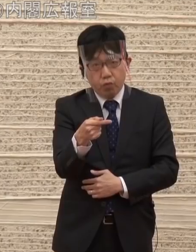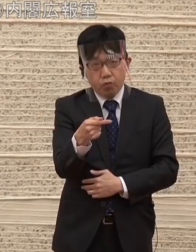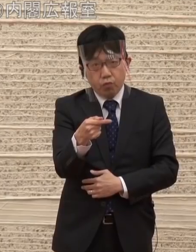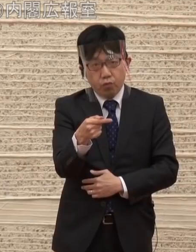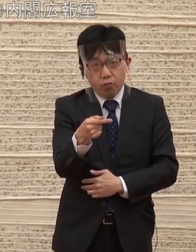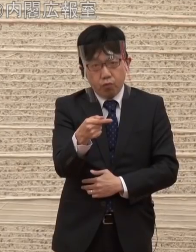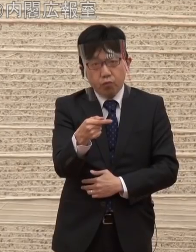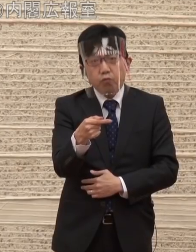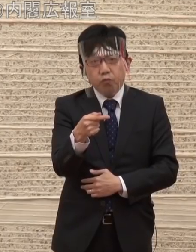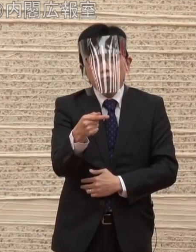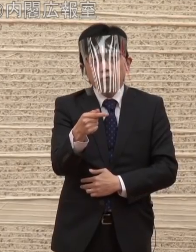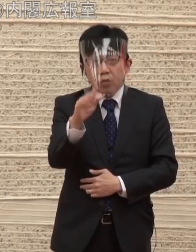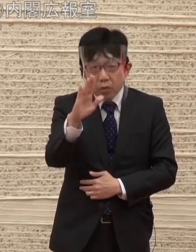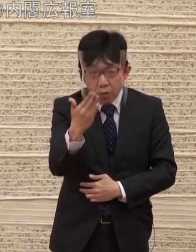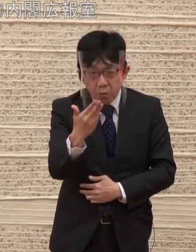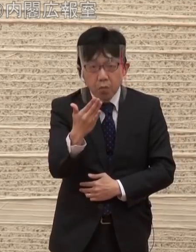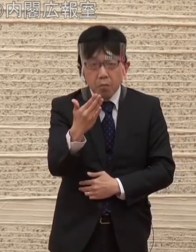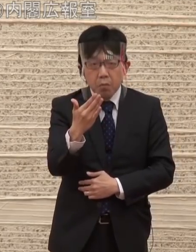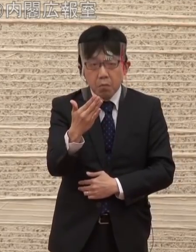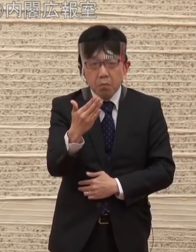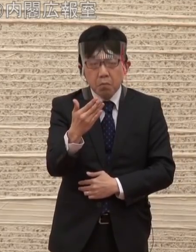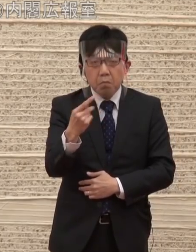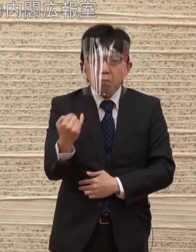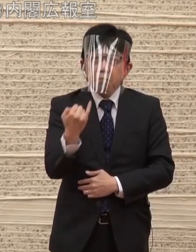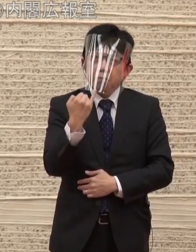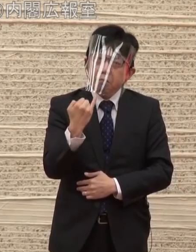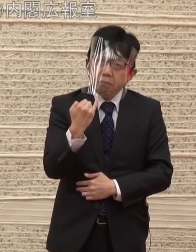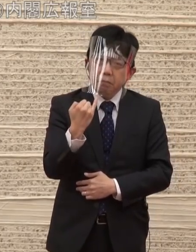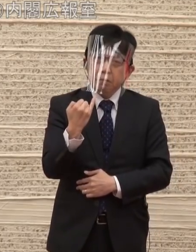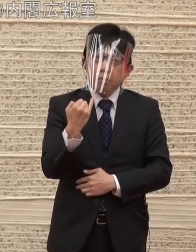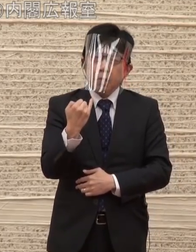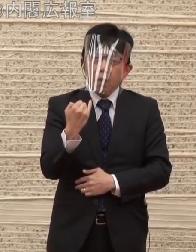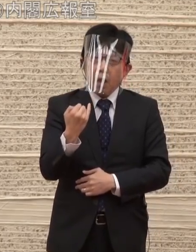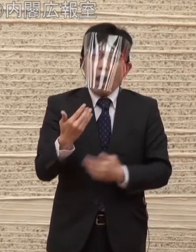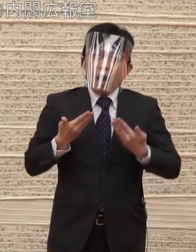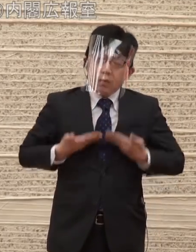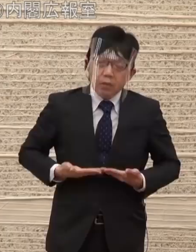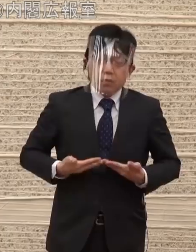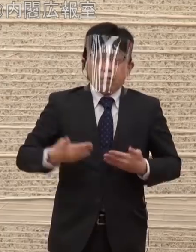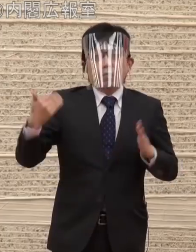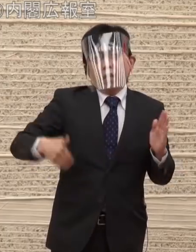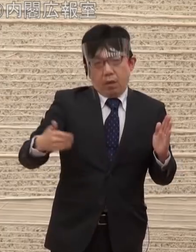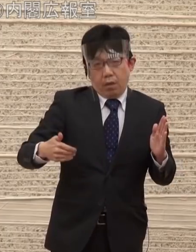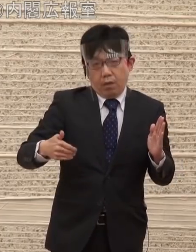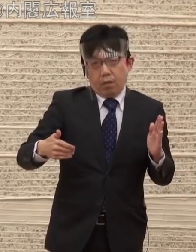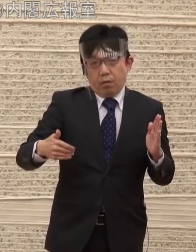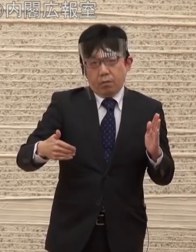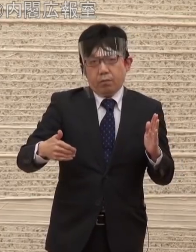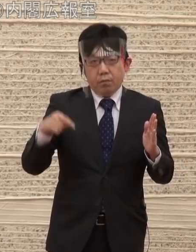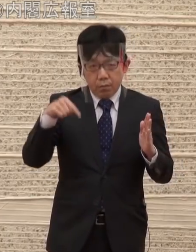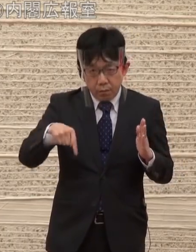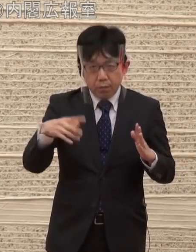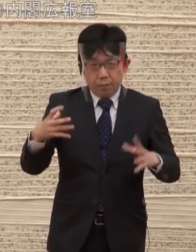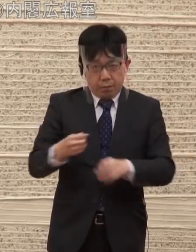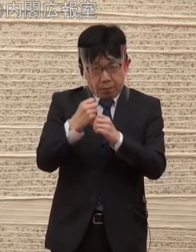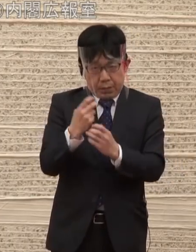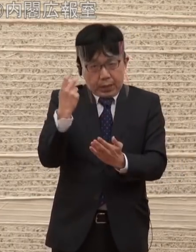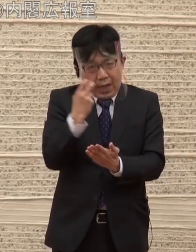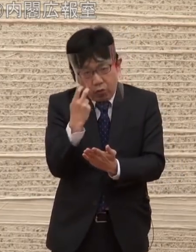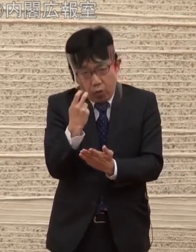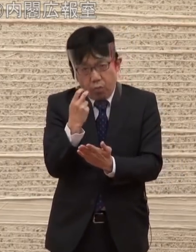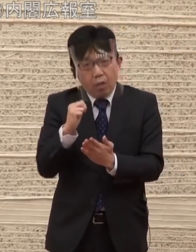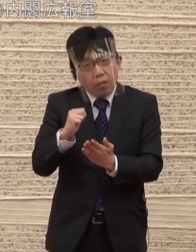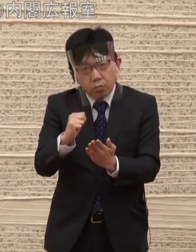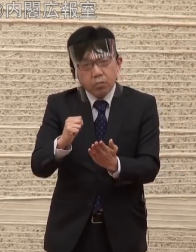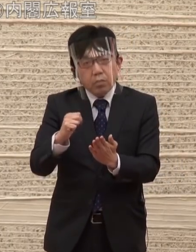でありますがただまぁこっちのもだ眉山もできませんしまだ検証するという段階ではないんだろうと思いますしっかりともちろん事態が